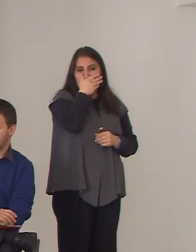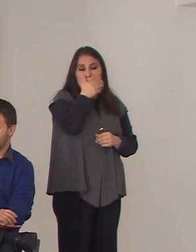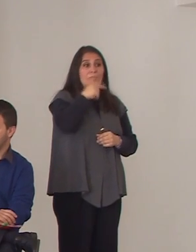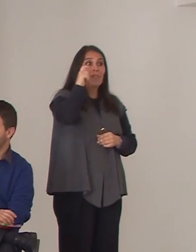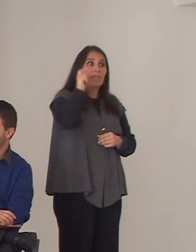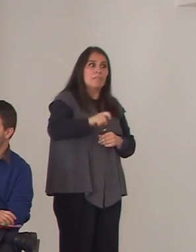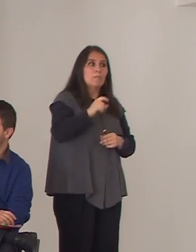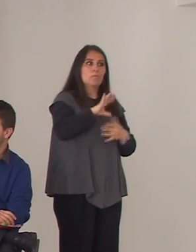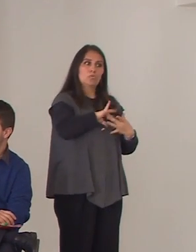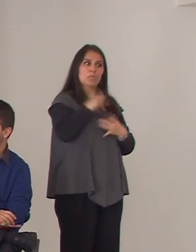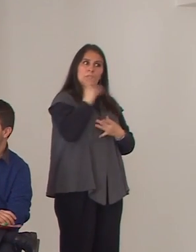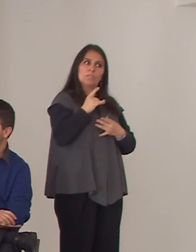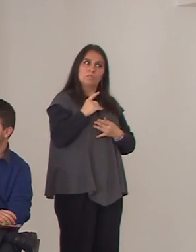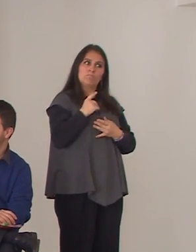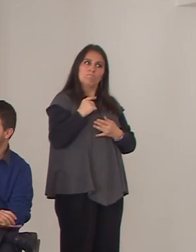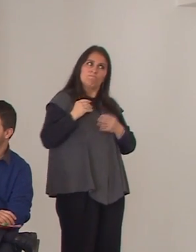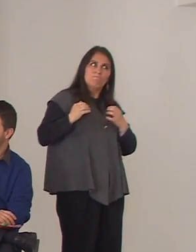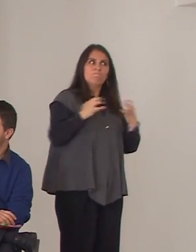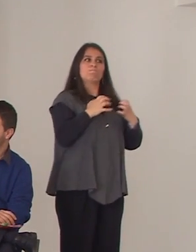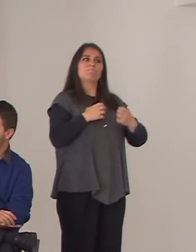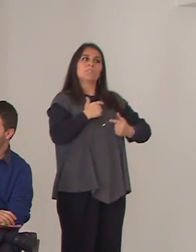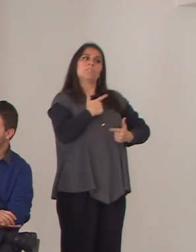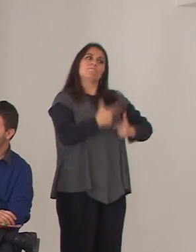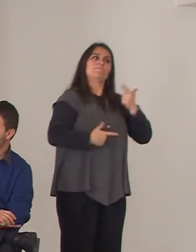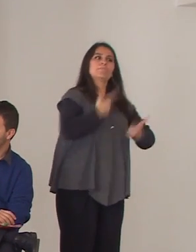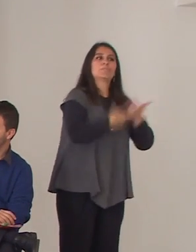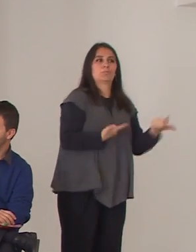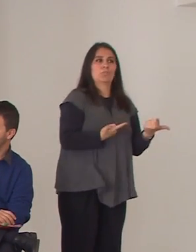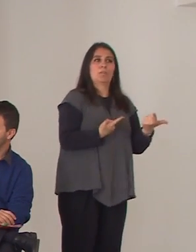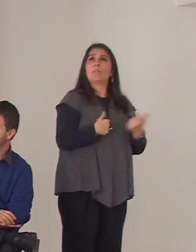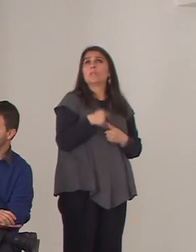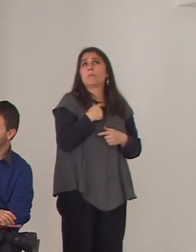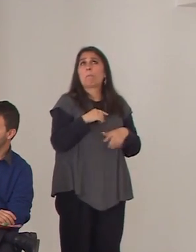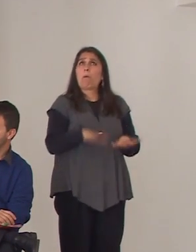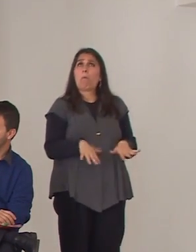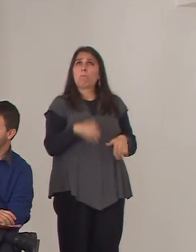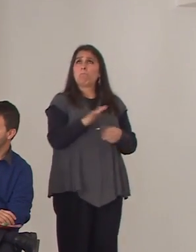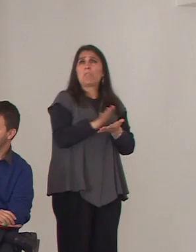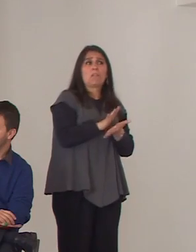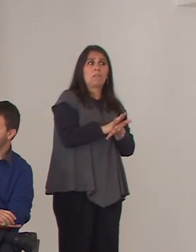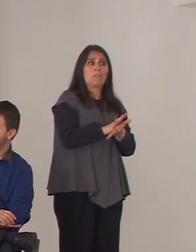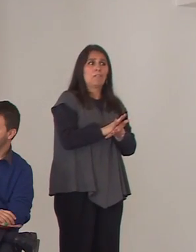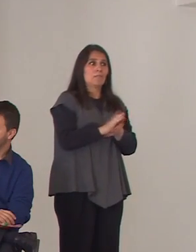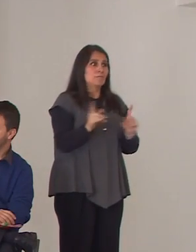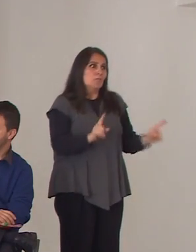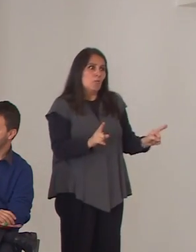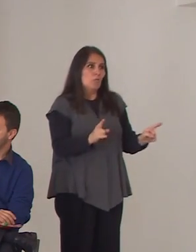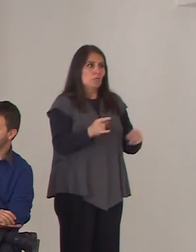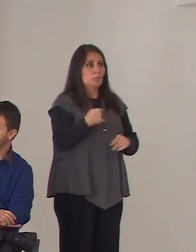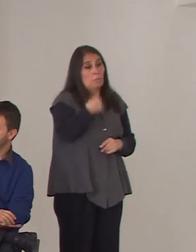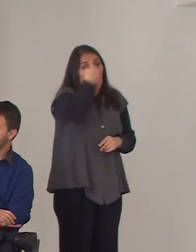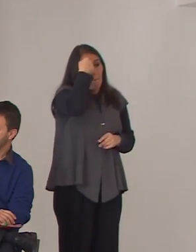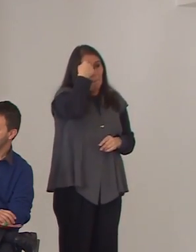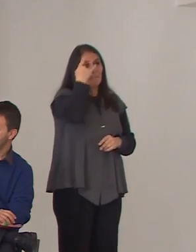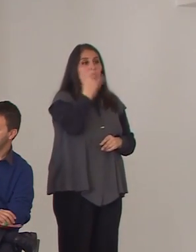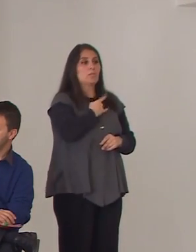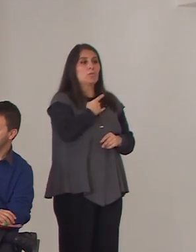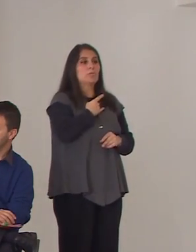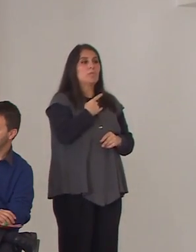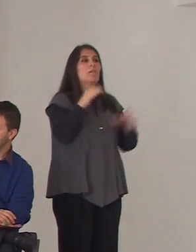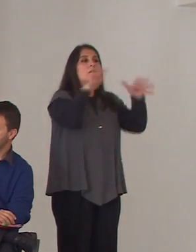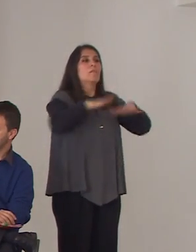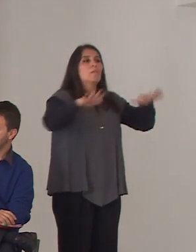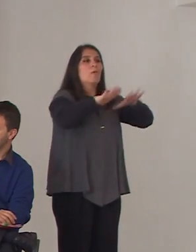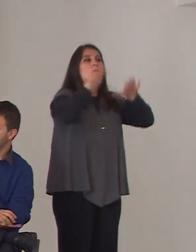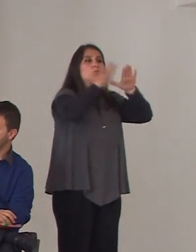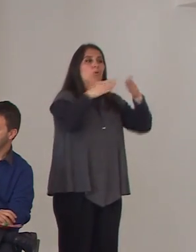guerrero, luchador, de buscar siempre, ¿no? De ¿no? Las universidades yo creo que son espacios muy limitados. Pues, nosotros que también ya hemos